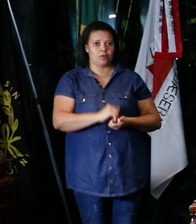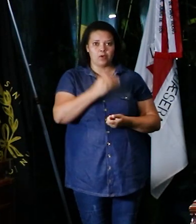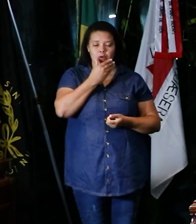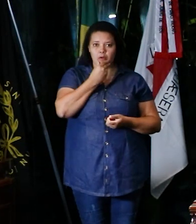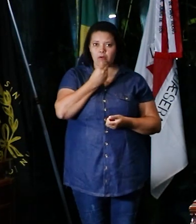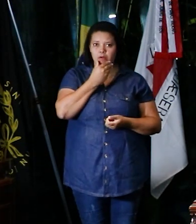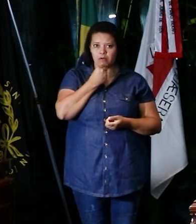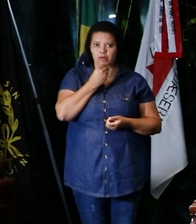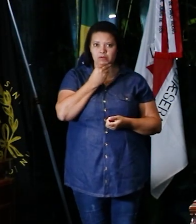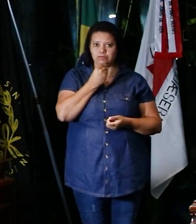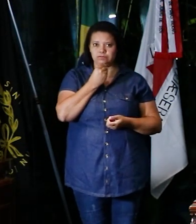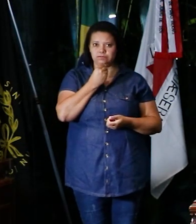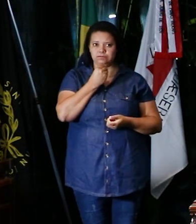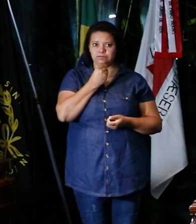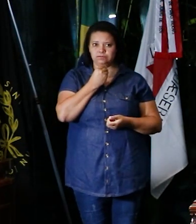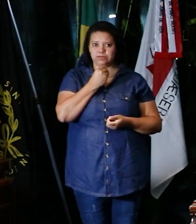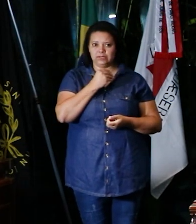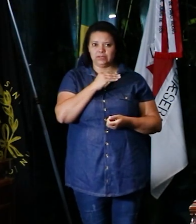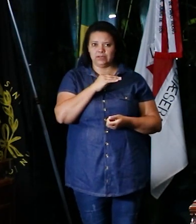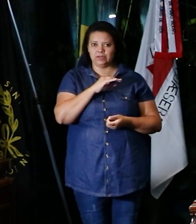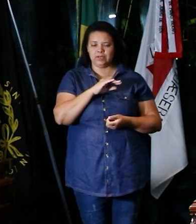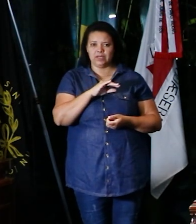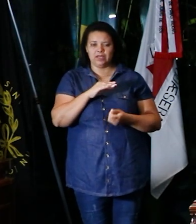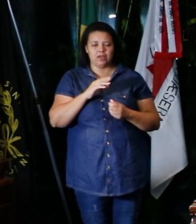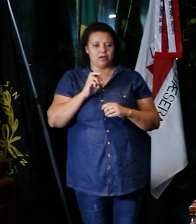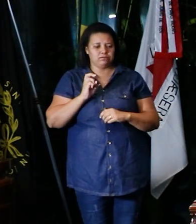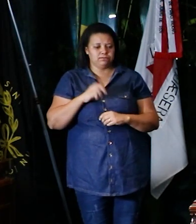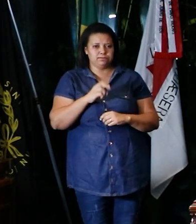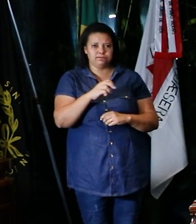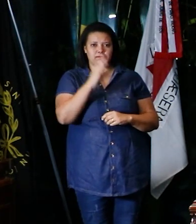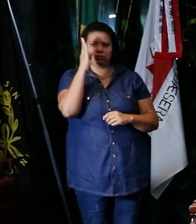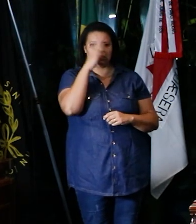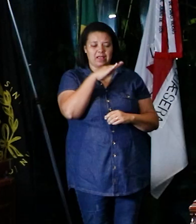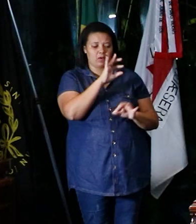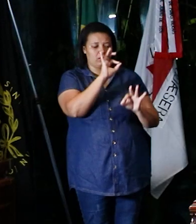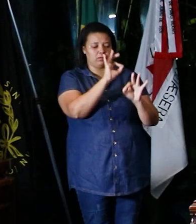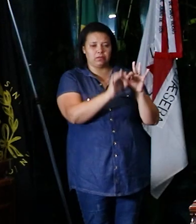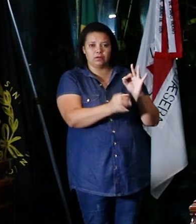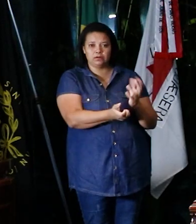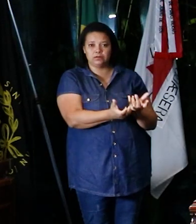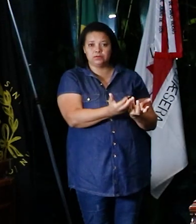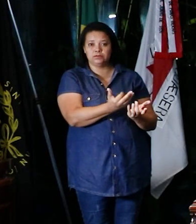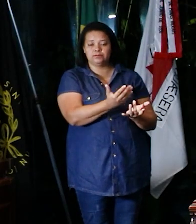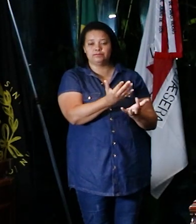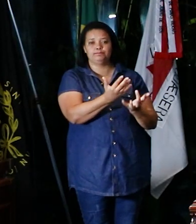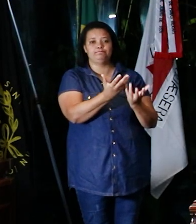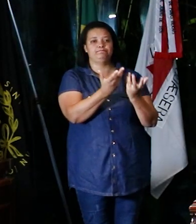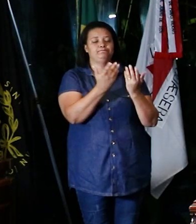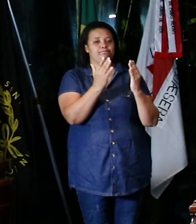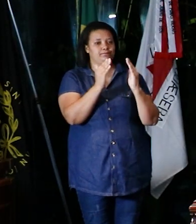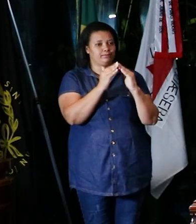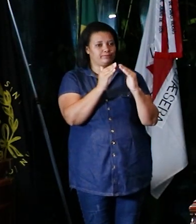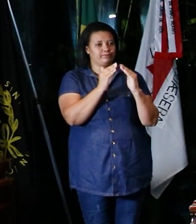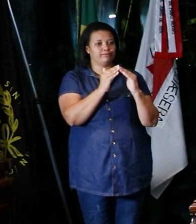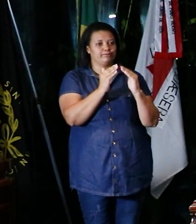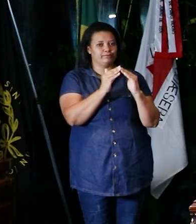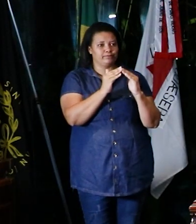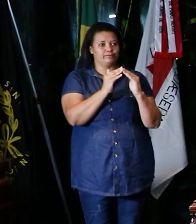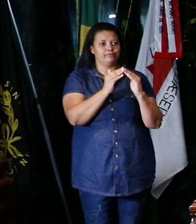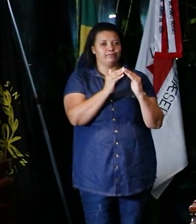noite, subiram até lá e arrasaram-na, ateando fogo aos escombros. E os sábios